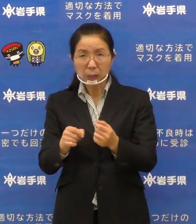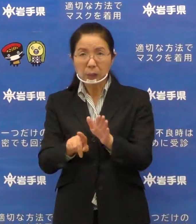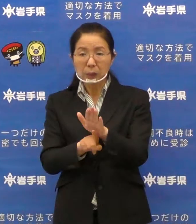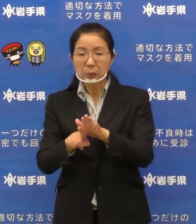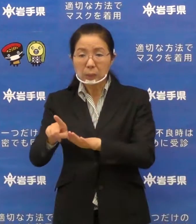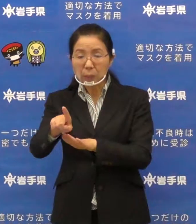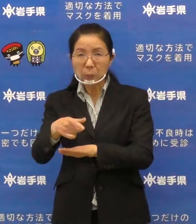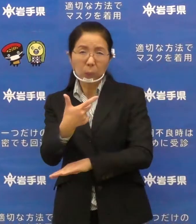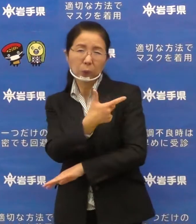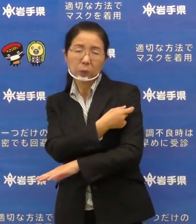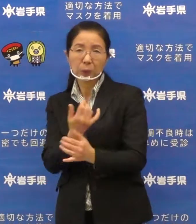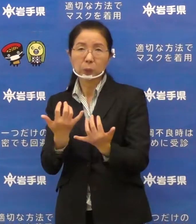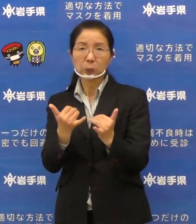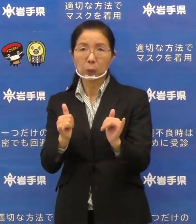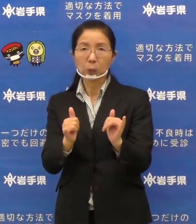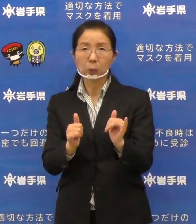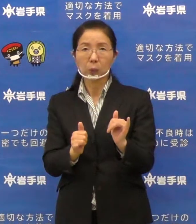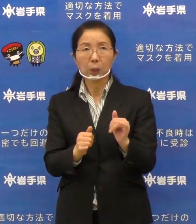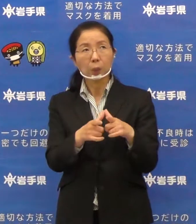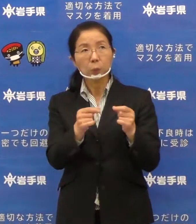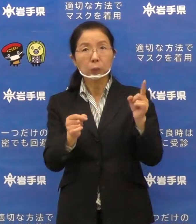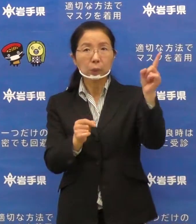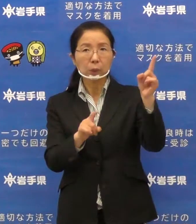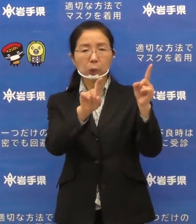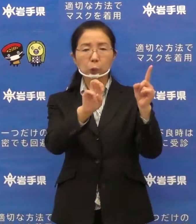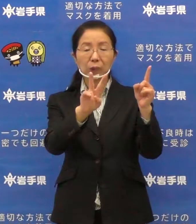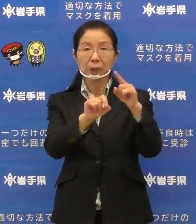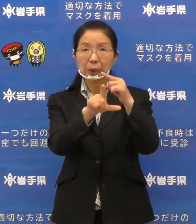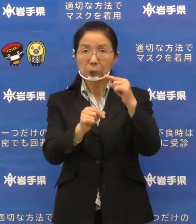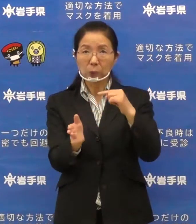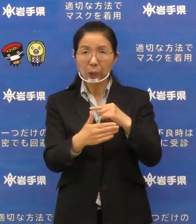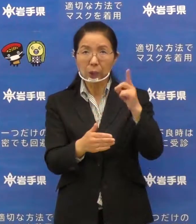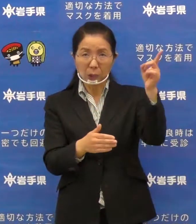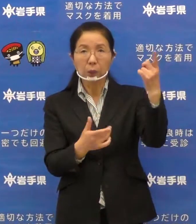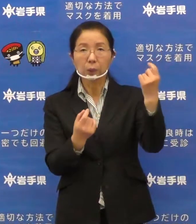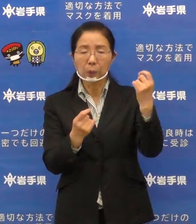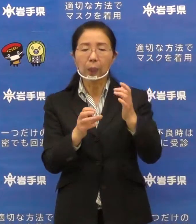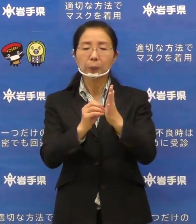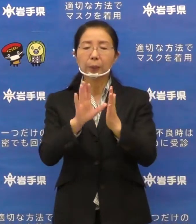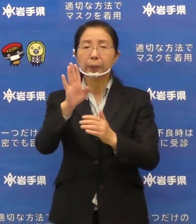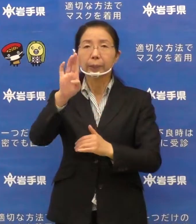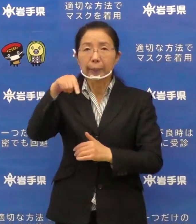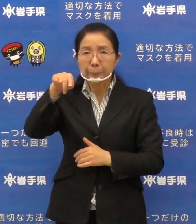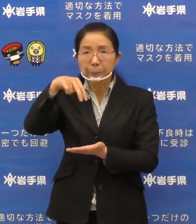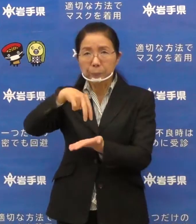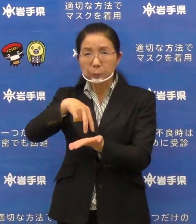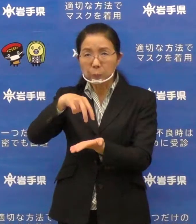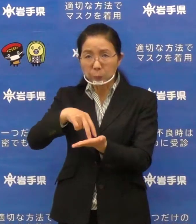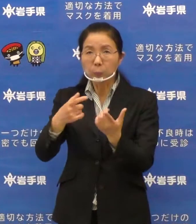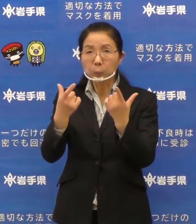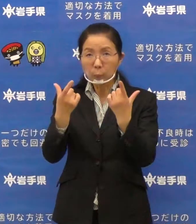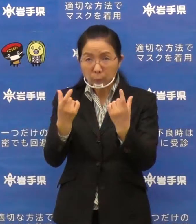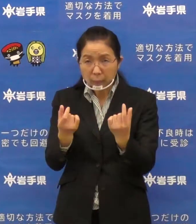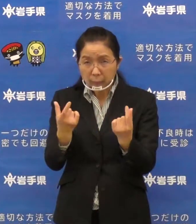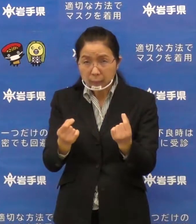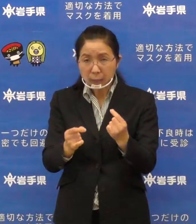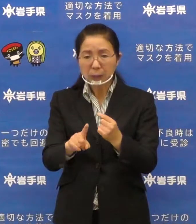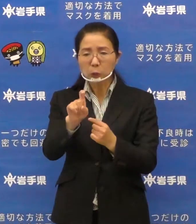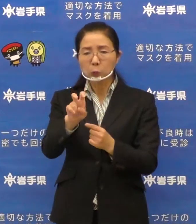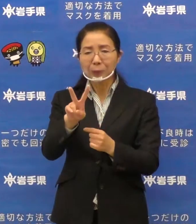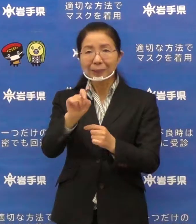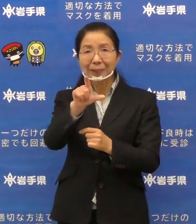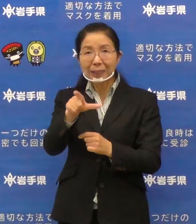国の方でも早ければ12月からと言ってるんですが、岩手県としても12月